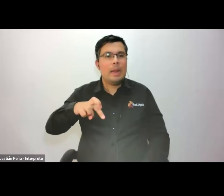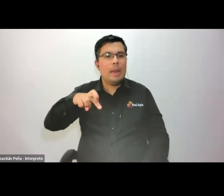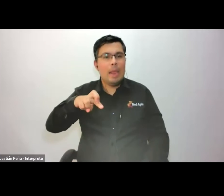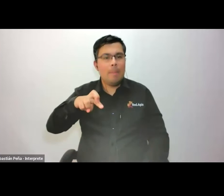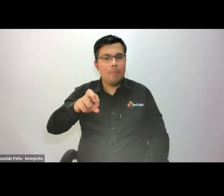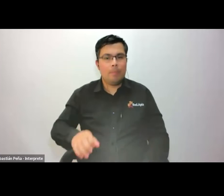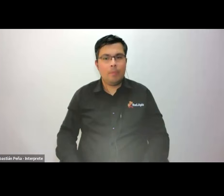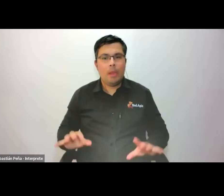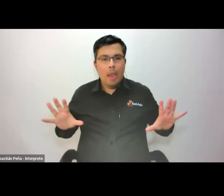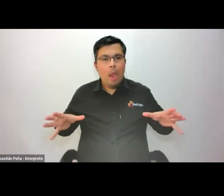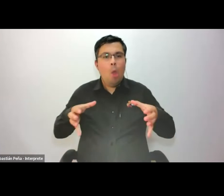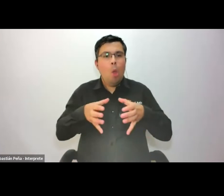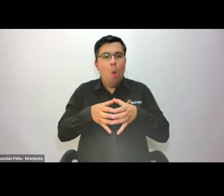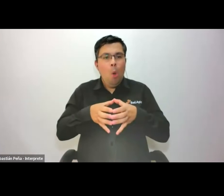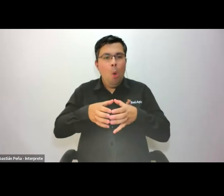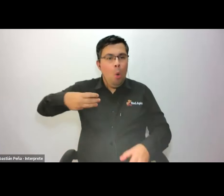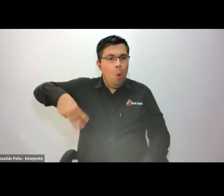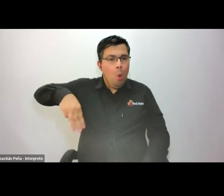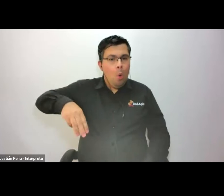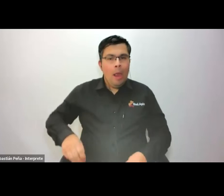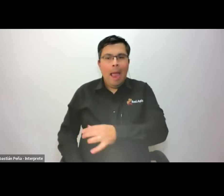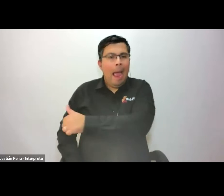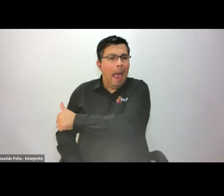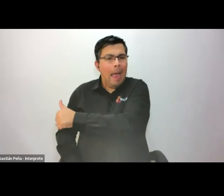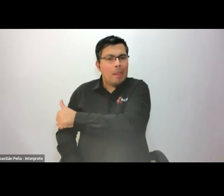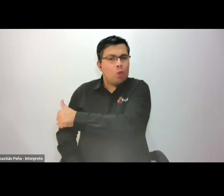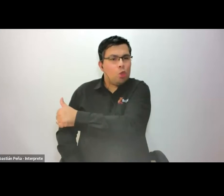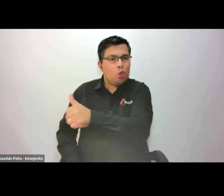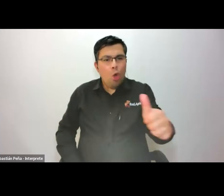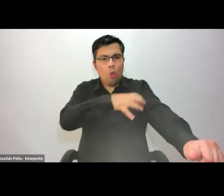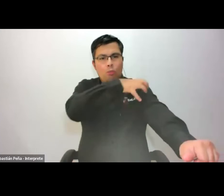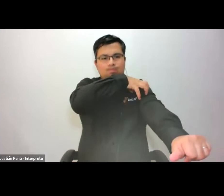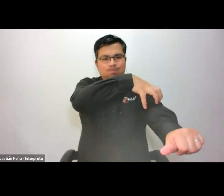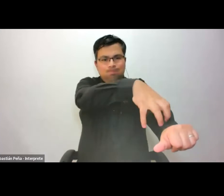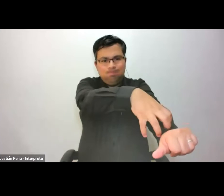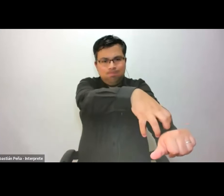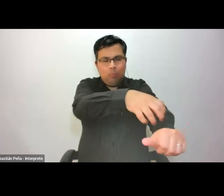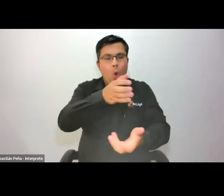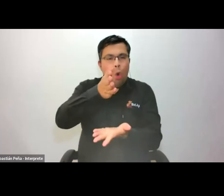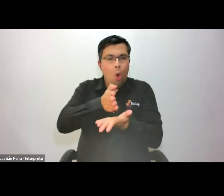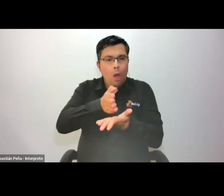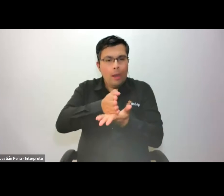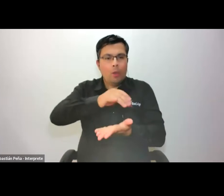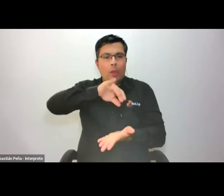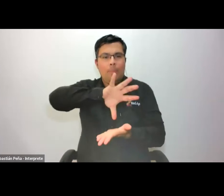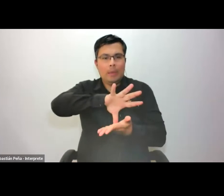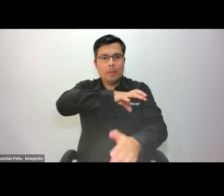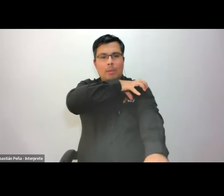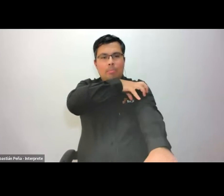incluye a todos los establecimientos del país. Por lo tanto, no depende la dependencia del